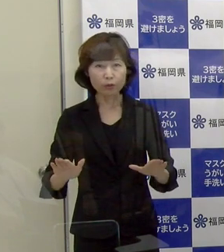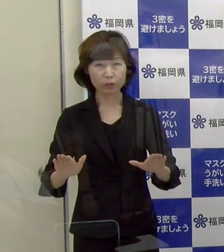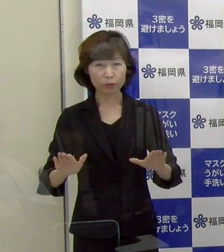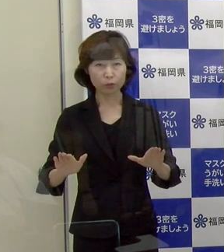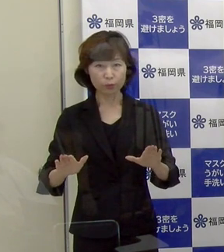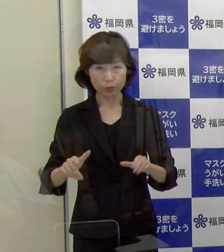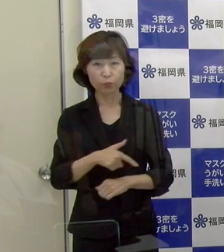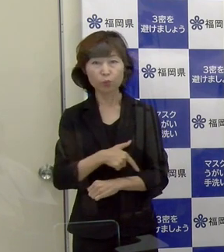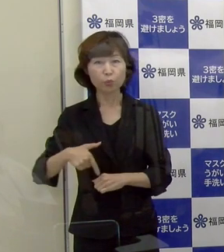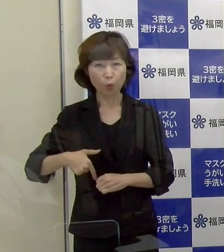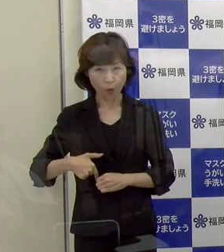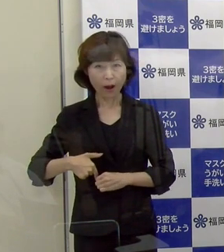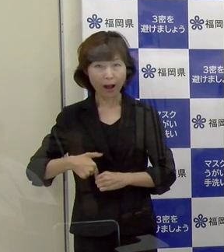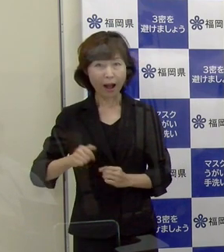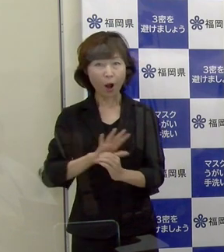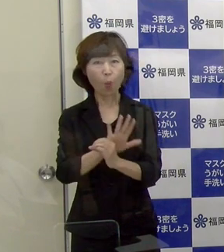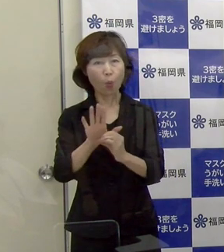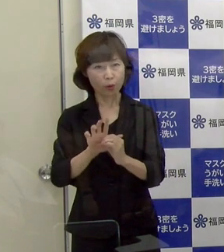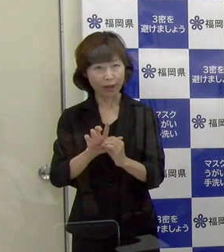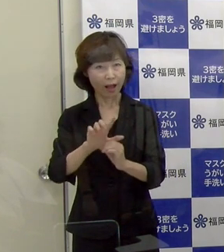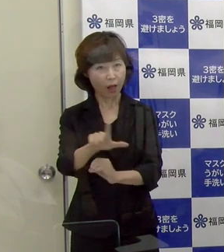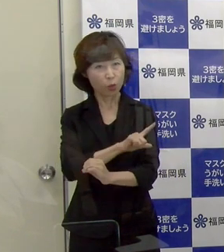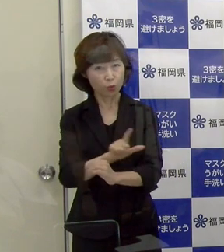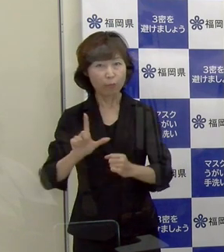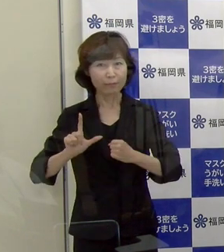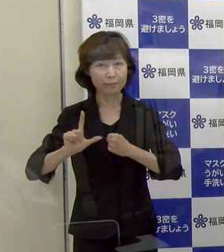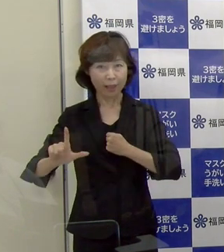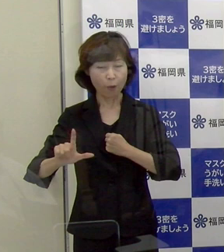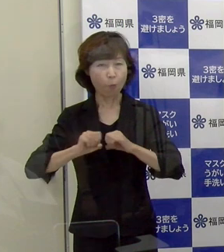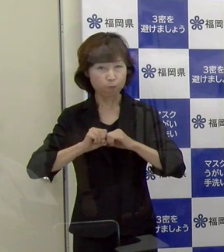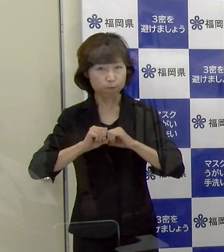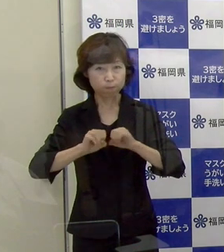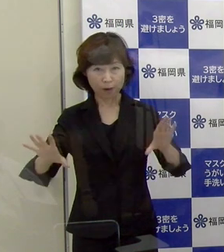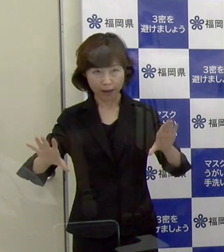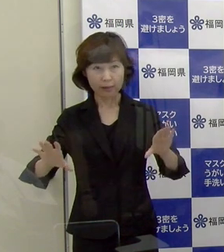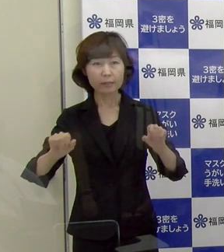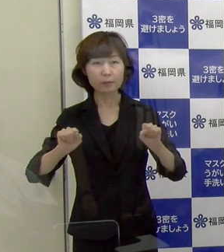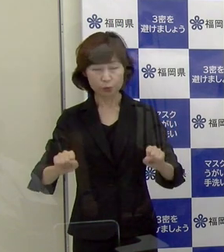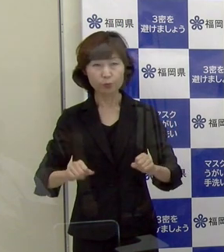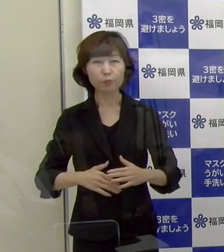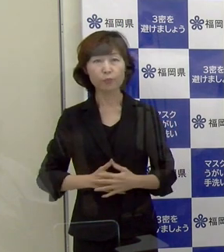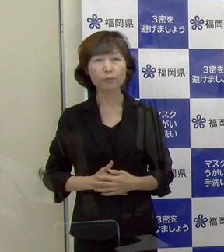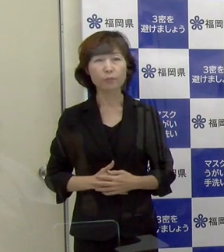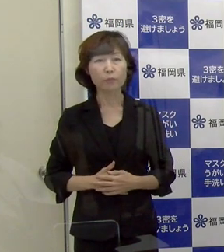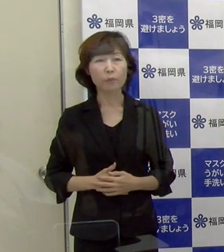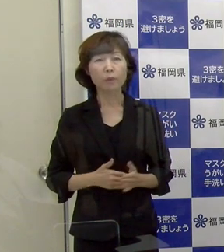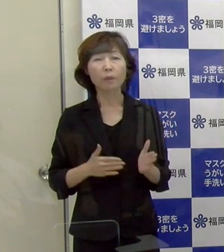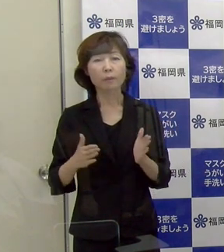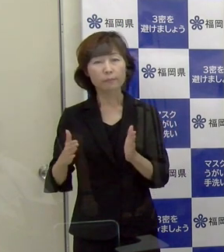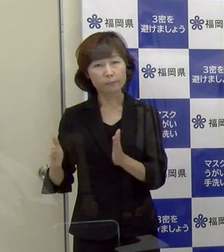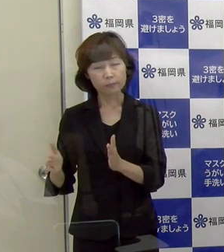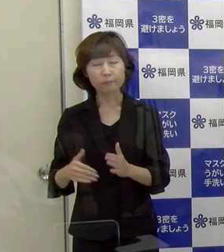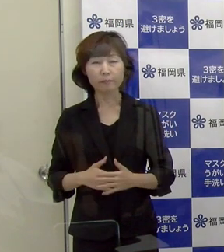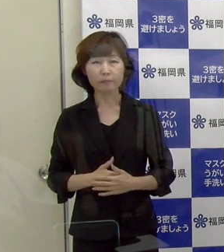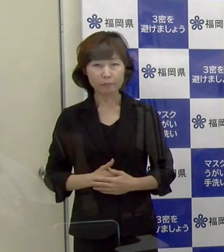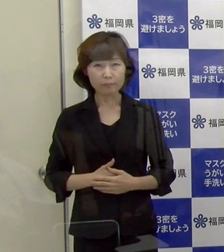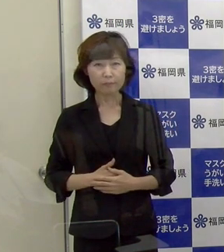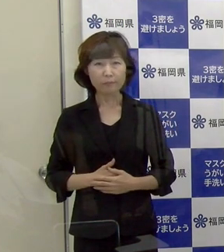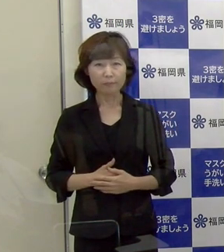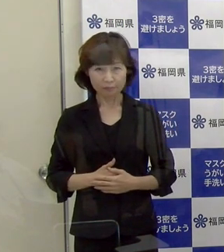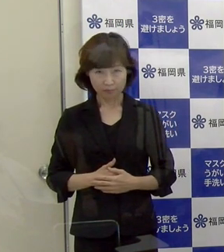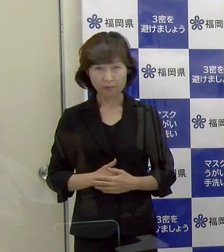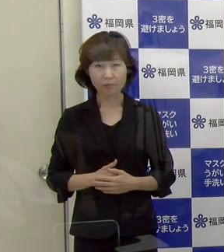特別警報を発出いたしましたただし感染症は感染性は